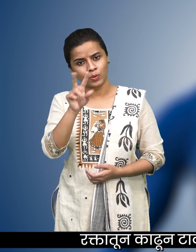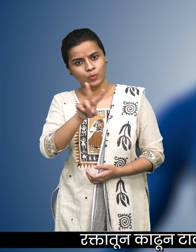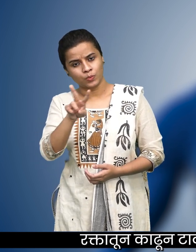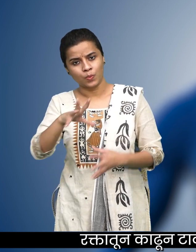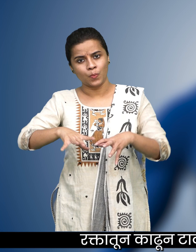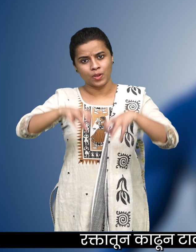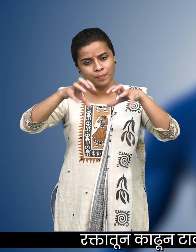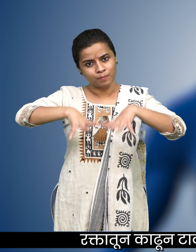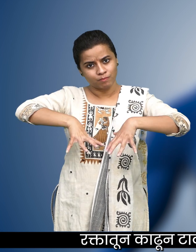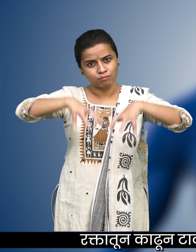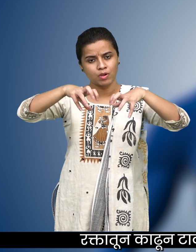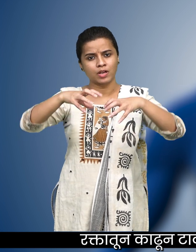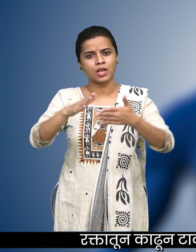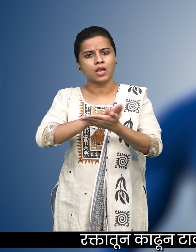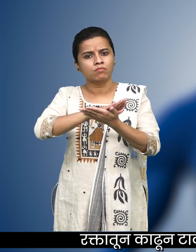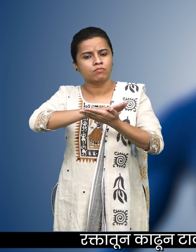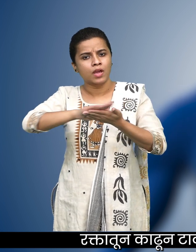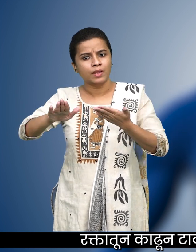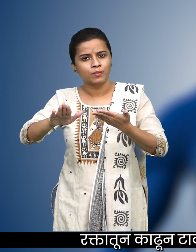श्वासोच्छवासाद्वारे बाहेर दिली जाते.